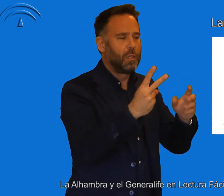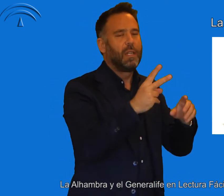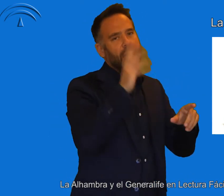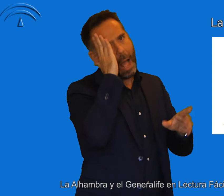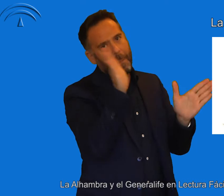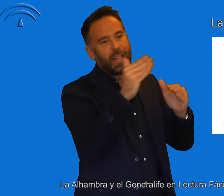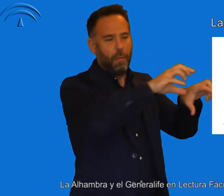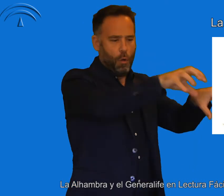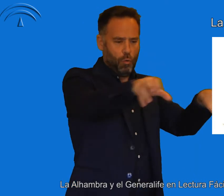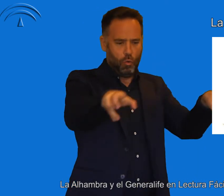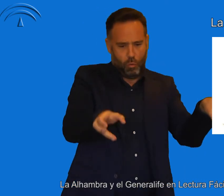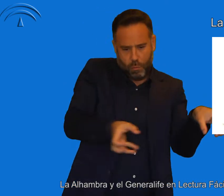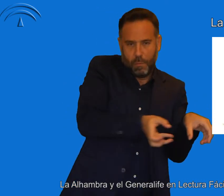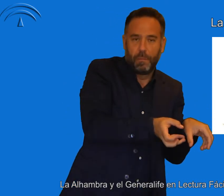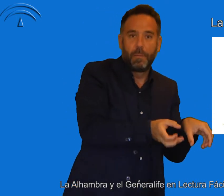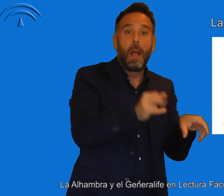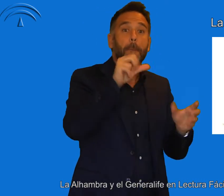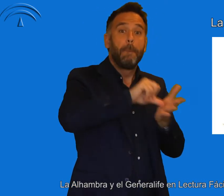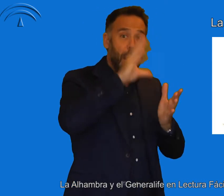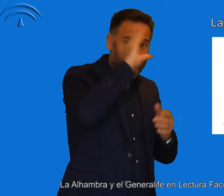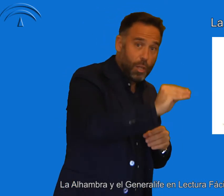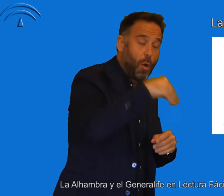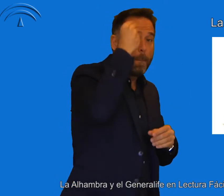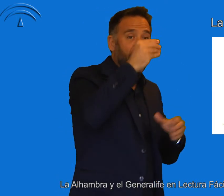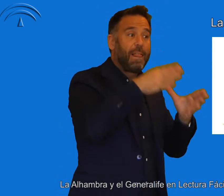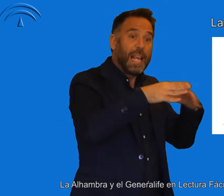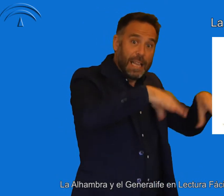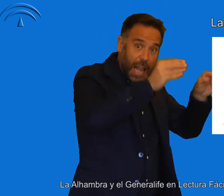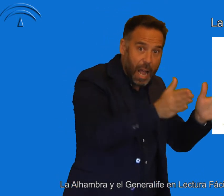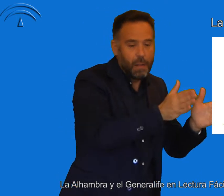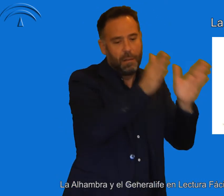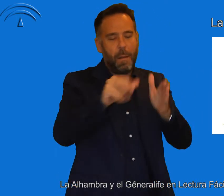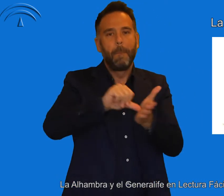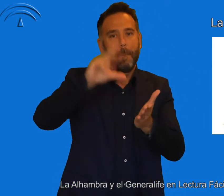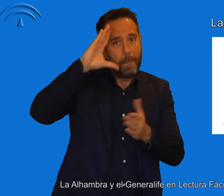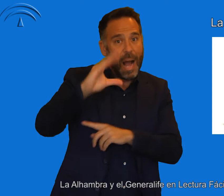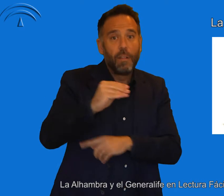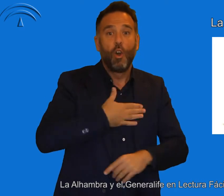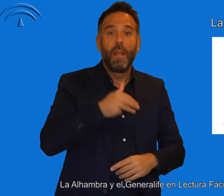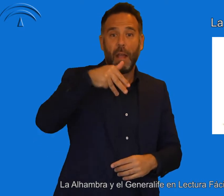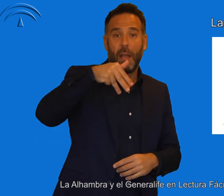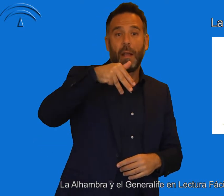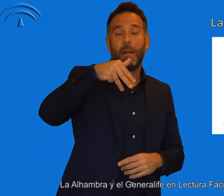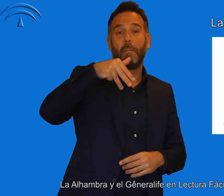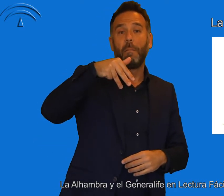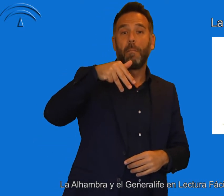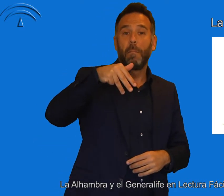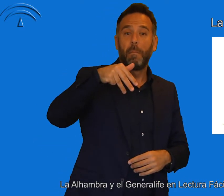El palacio tenía 2 patios con habitaciones alrededor, el patio de la mezquita y el patio de la machuca,